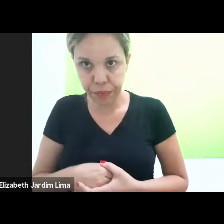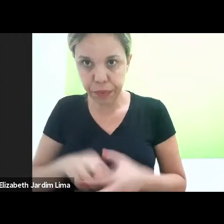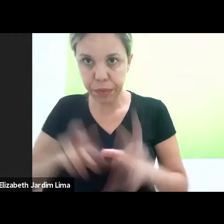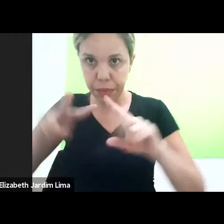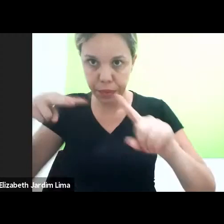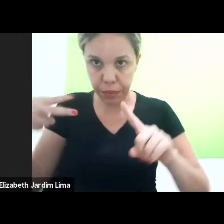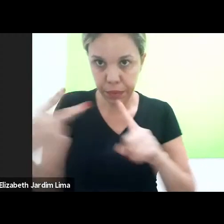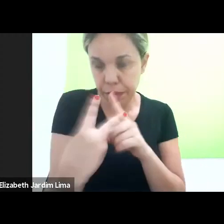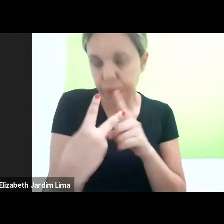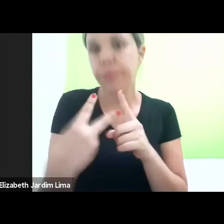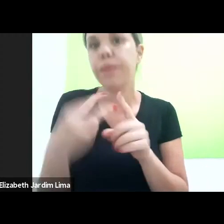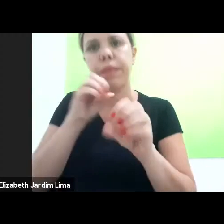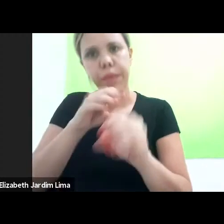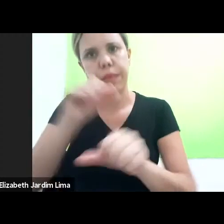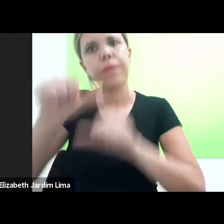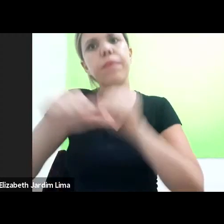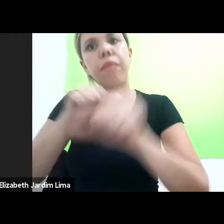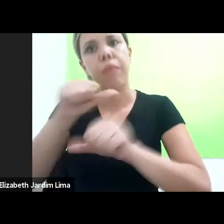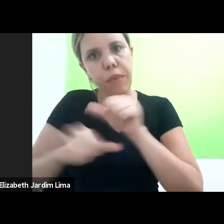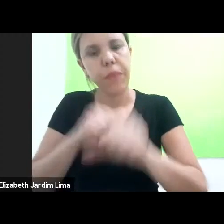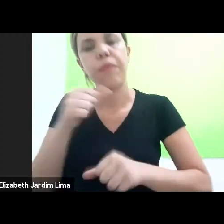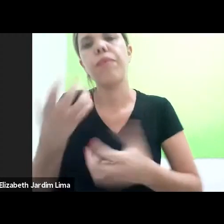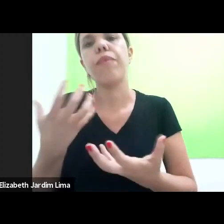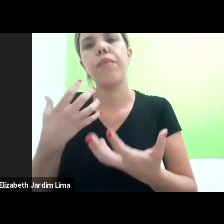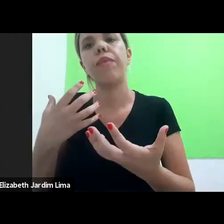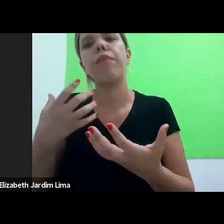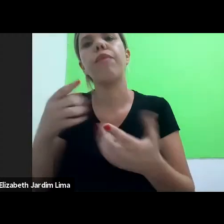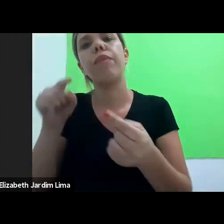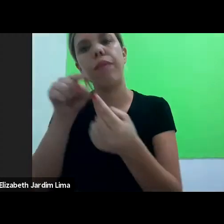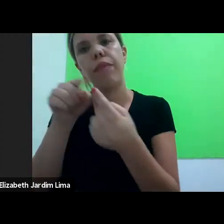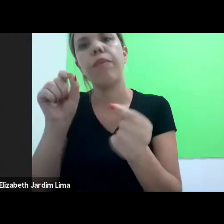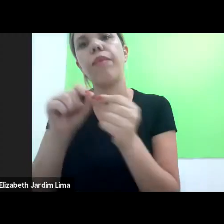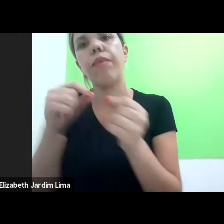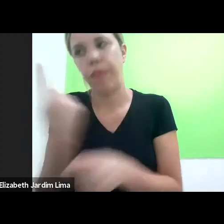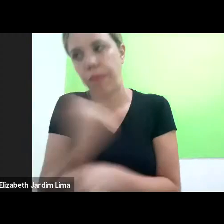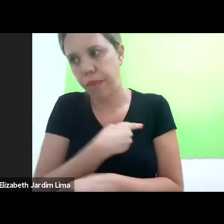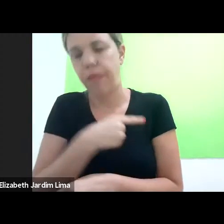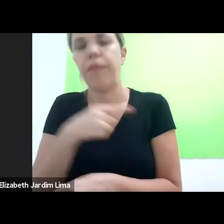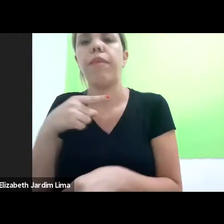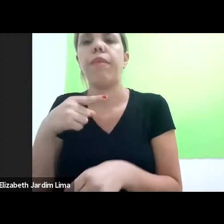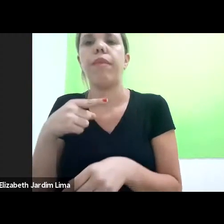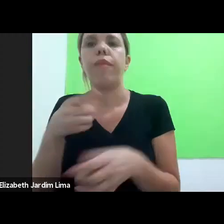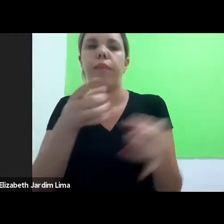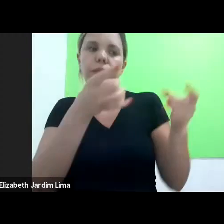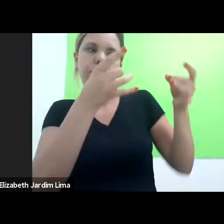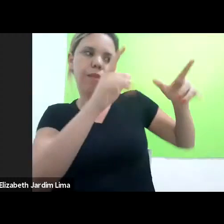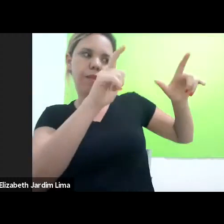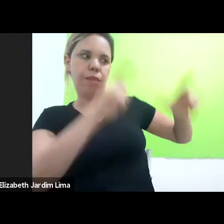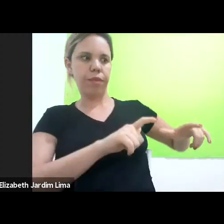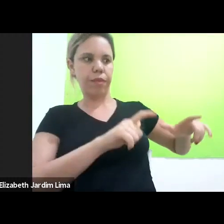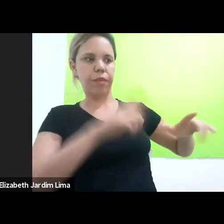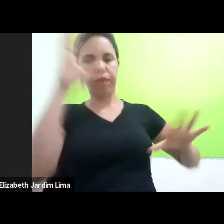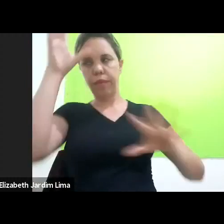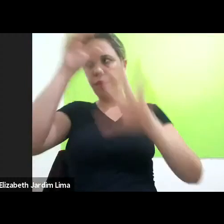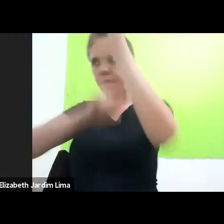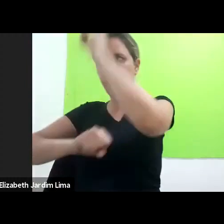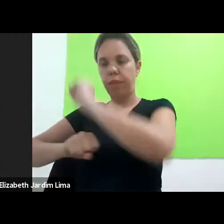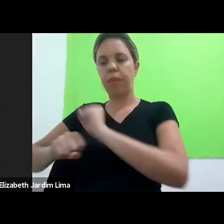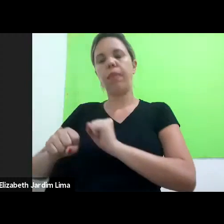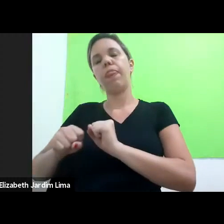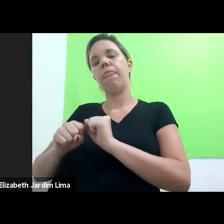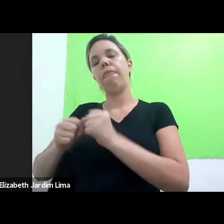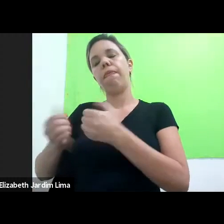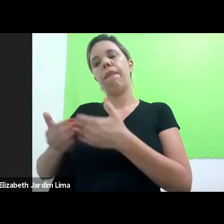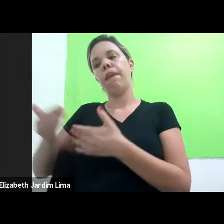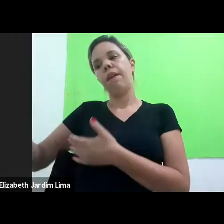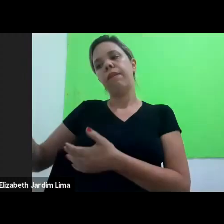E o ensino ele foi transformador nesse sentido, de fazer com que a gente saísse do território, né? Aprendesse ali, a partir dos